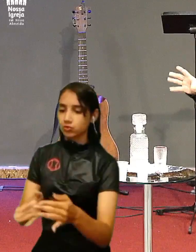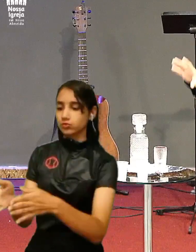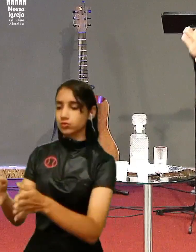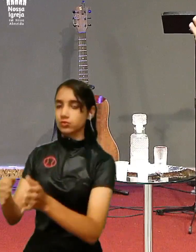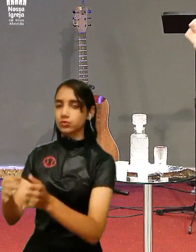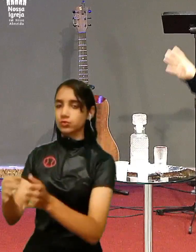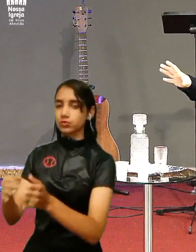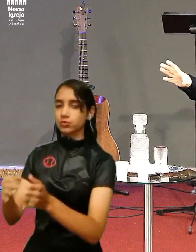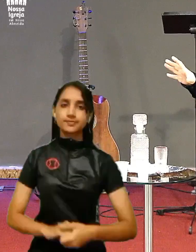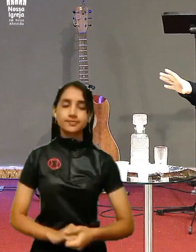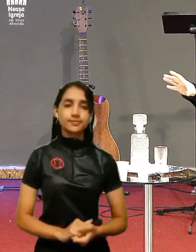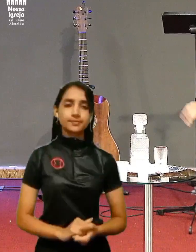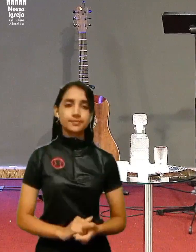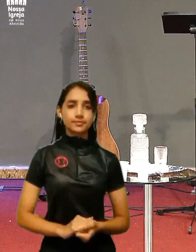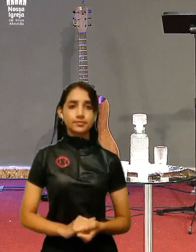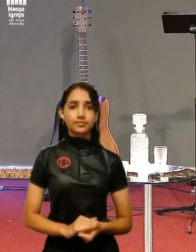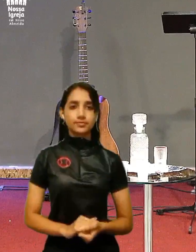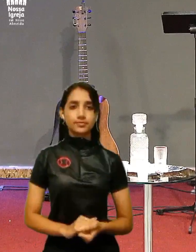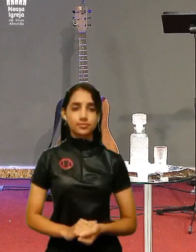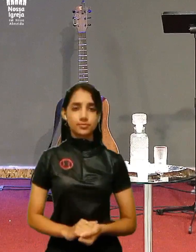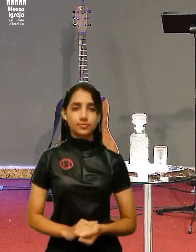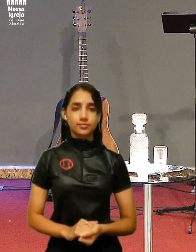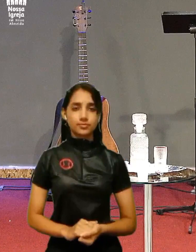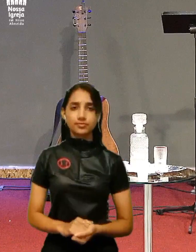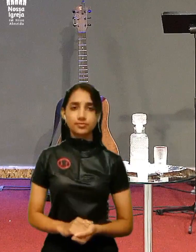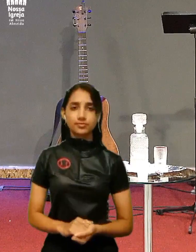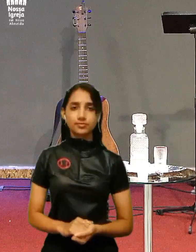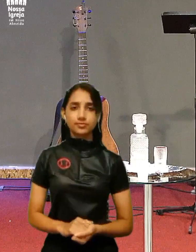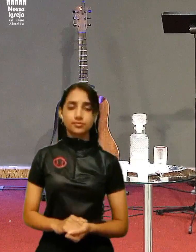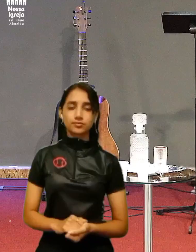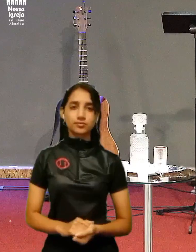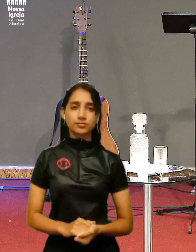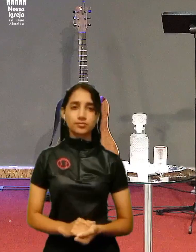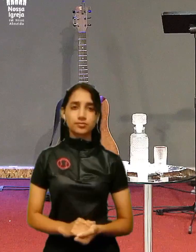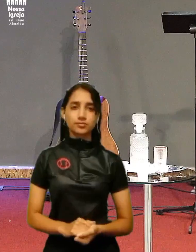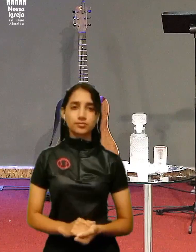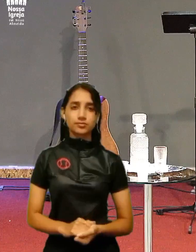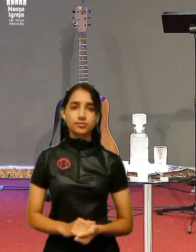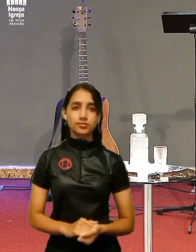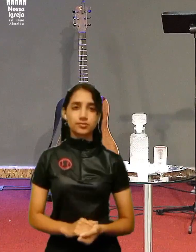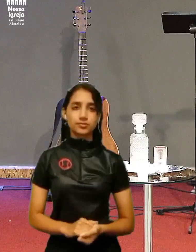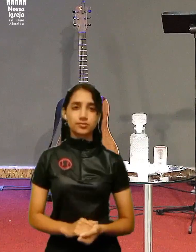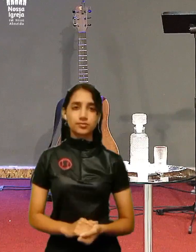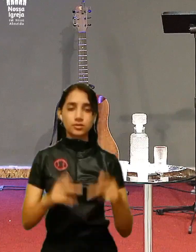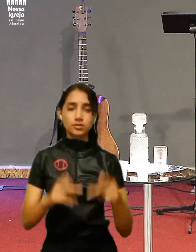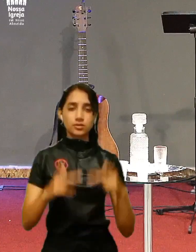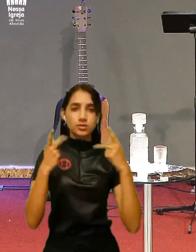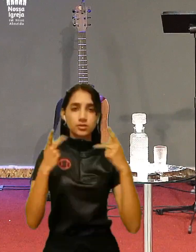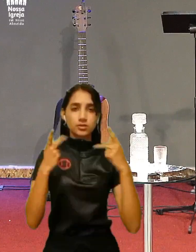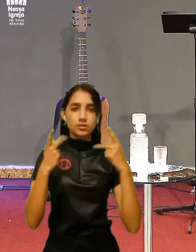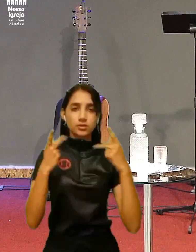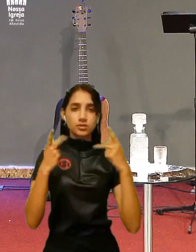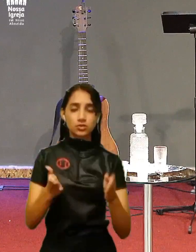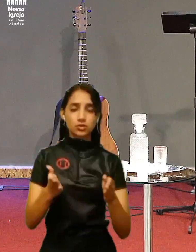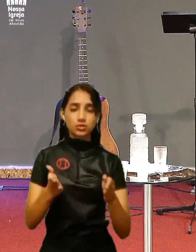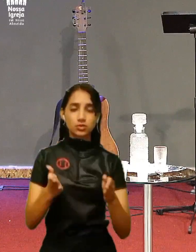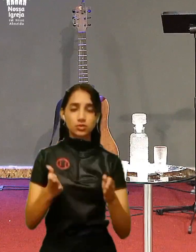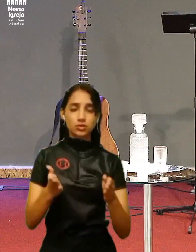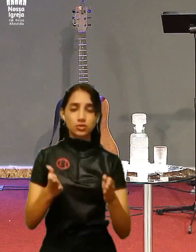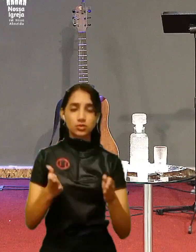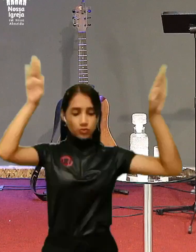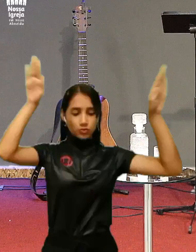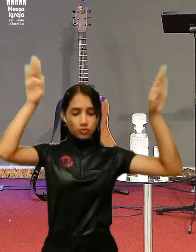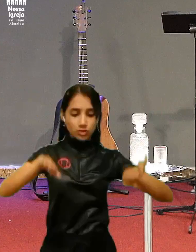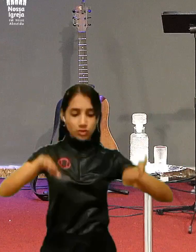figura, já preguei sobre ela algumas vezes, mas a dessa noite é a do vale de ossos secos.